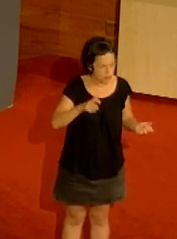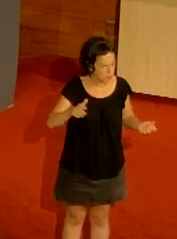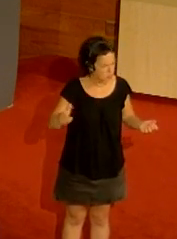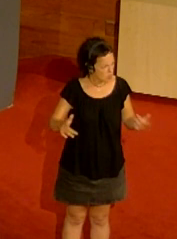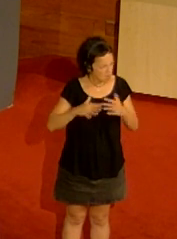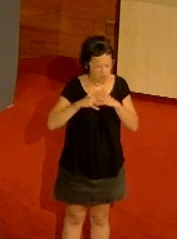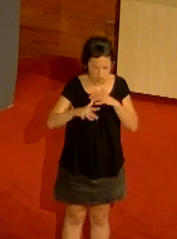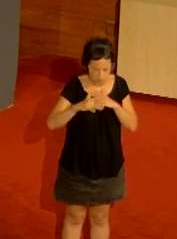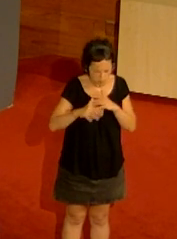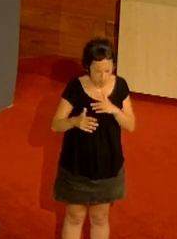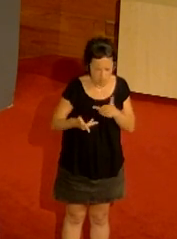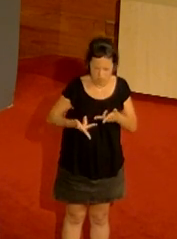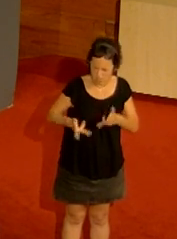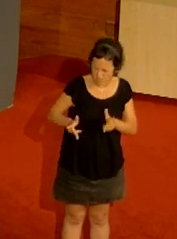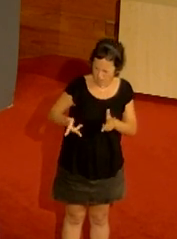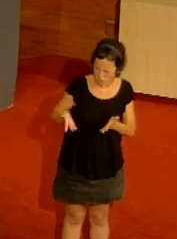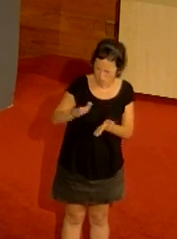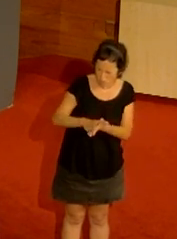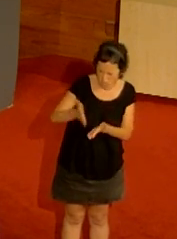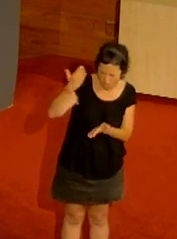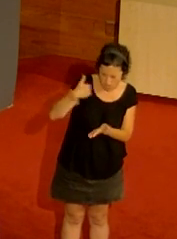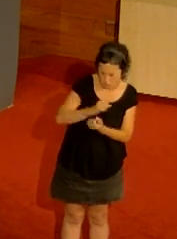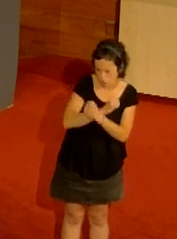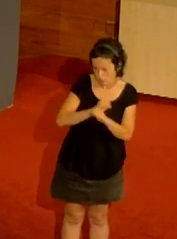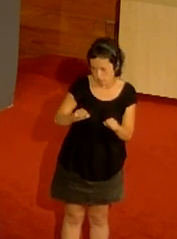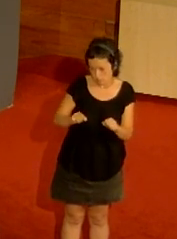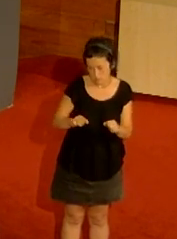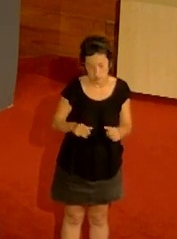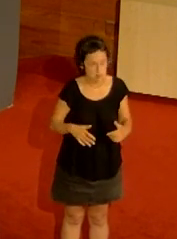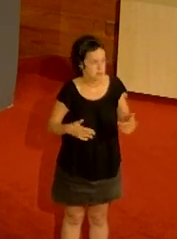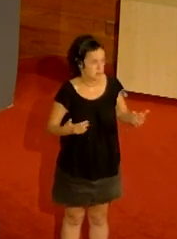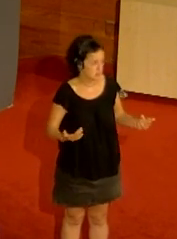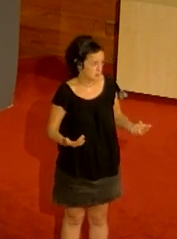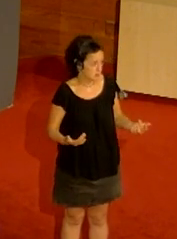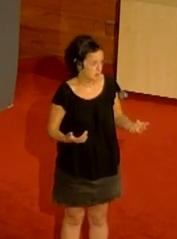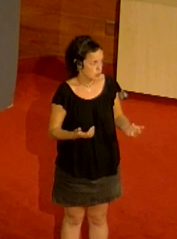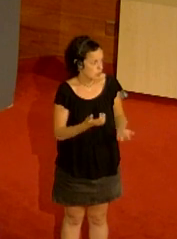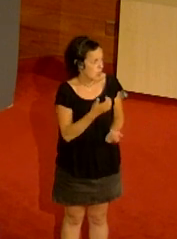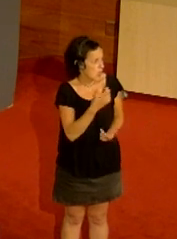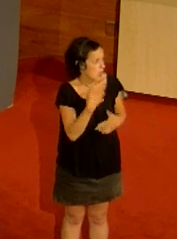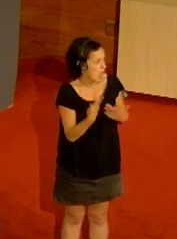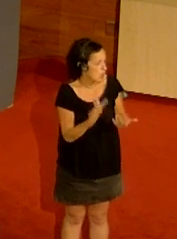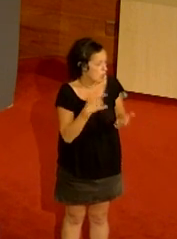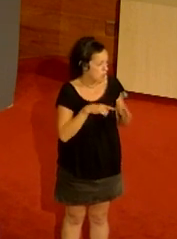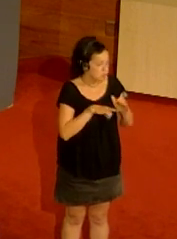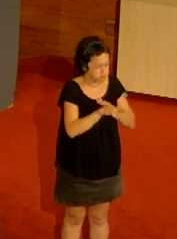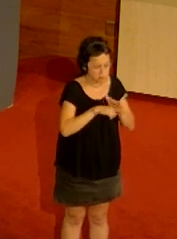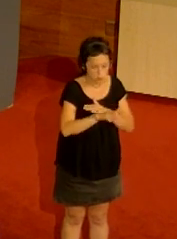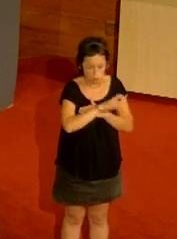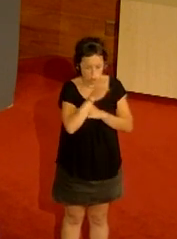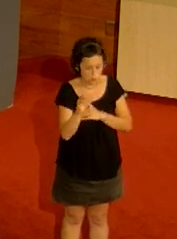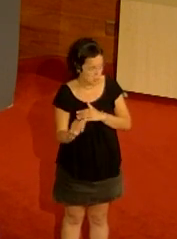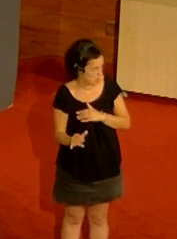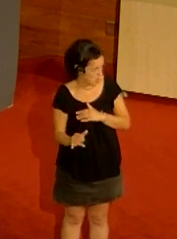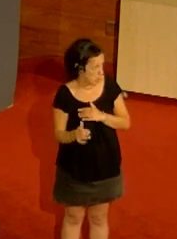año? ¿En serio hacían esto? Como ahora decimos otras cosas. Como ahora hay otros avances en, pues, por ejemplo,